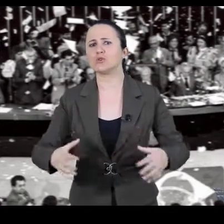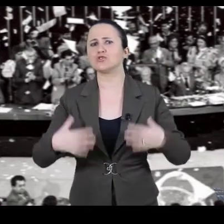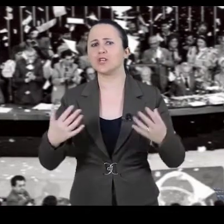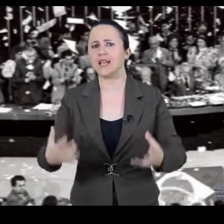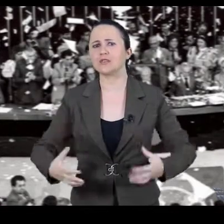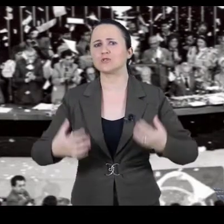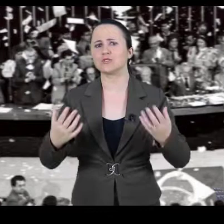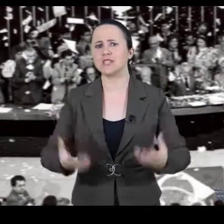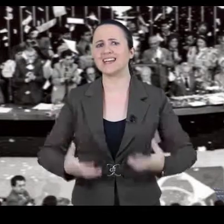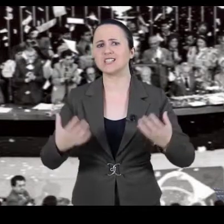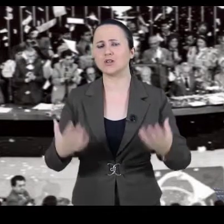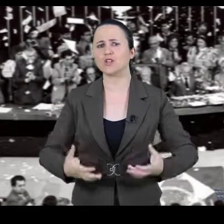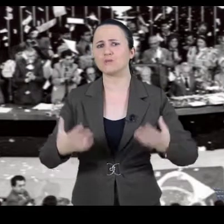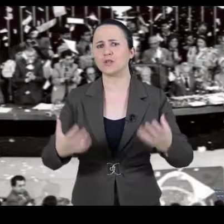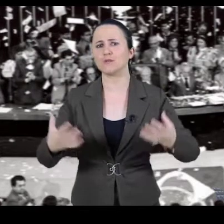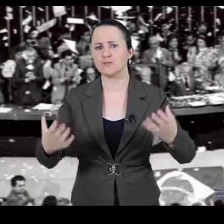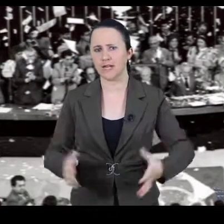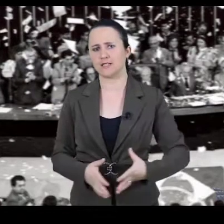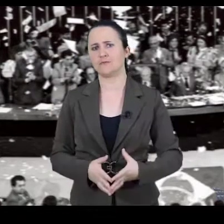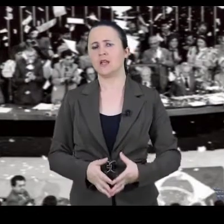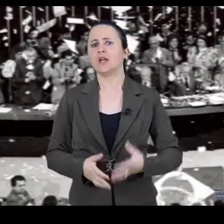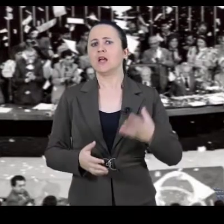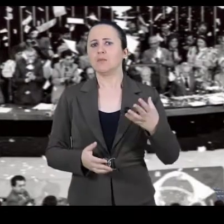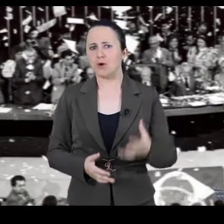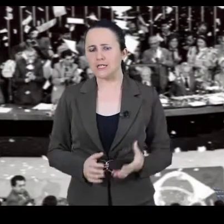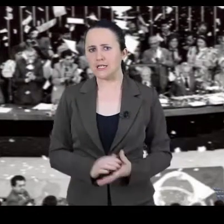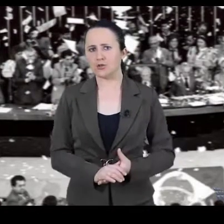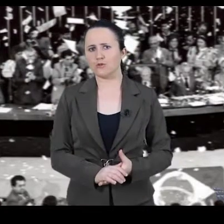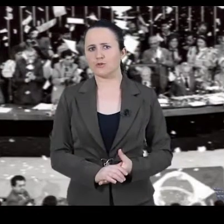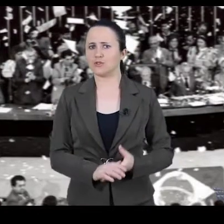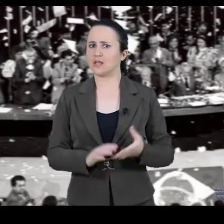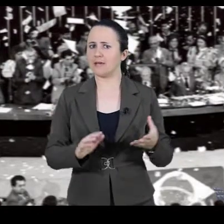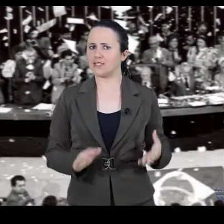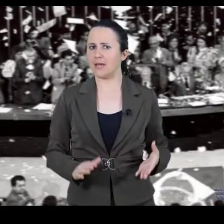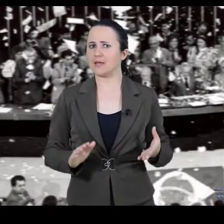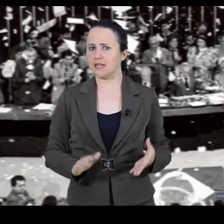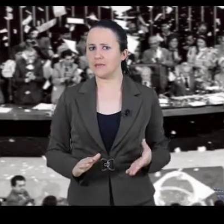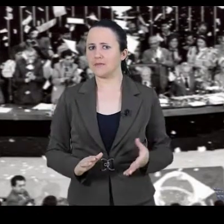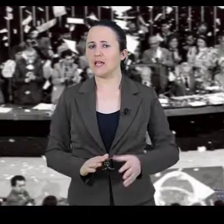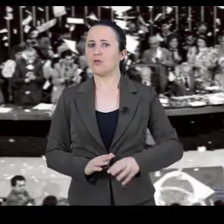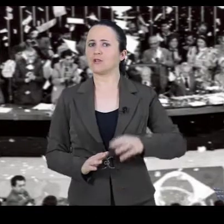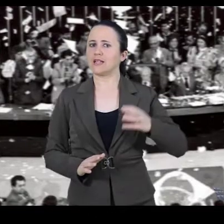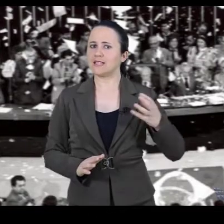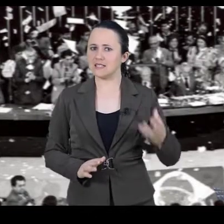outros direitos sociais que nós podemos falar. Portanto, você percebe que, quando